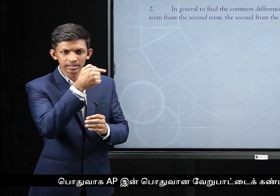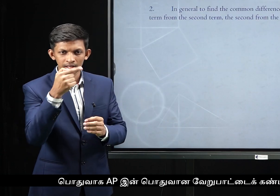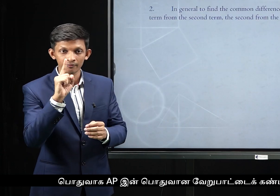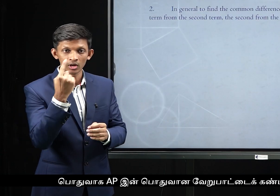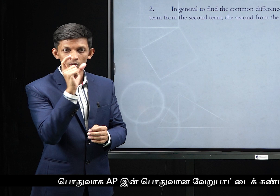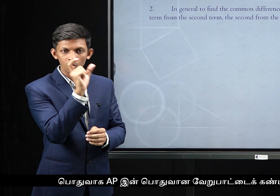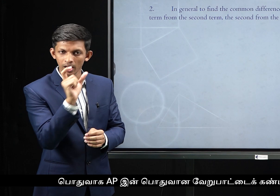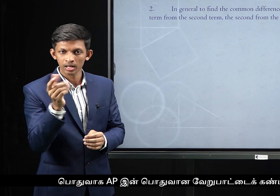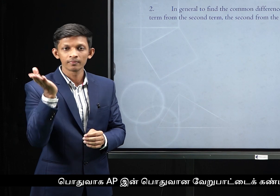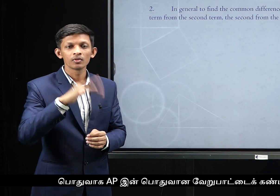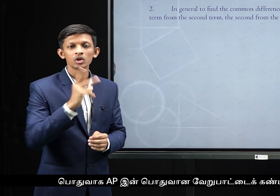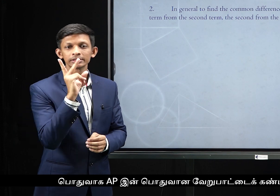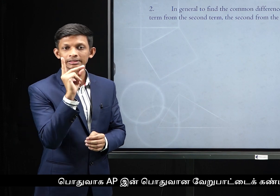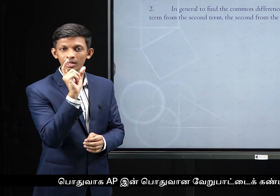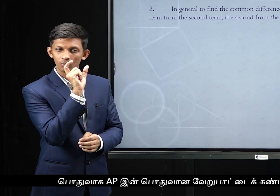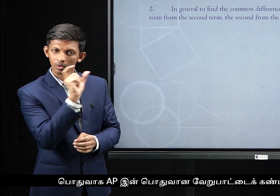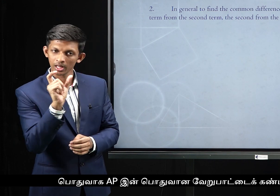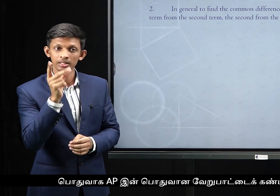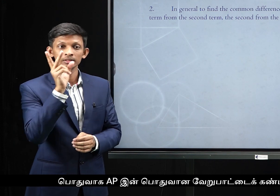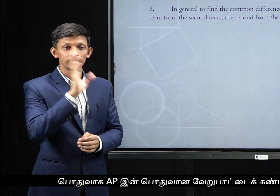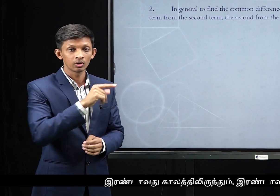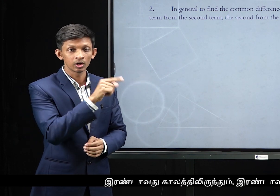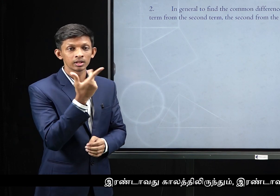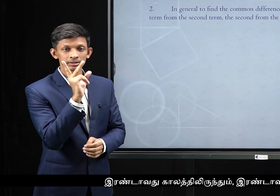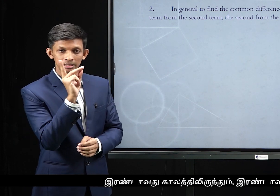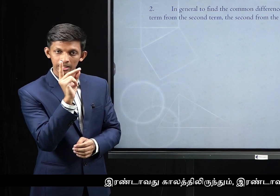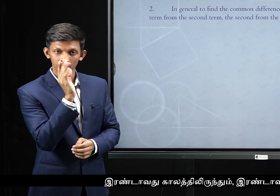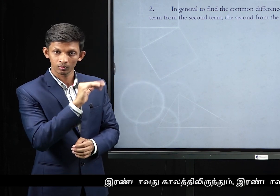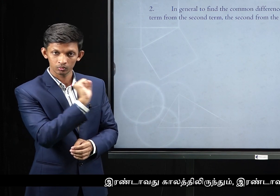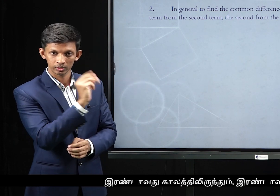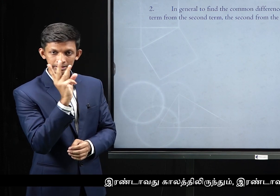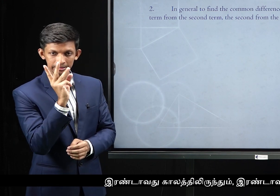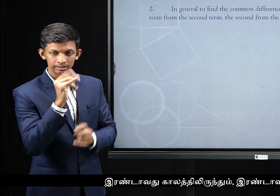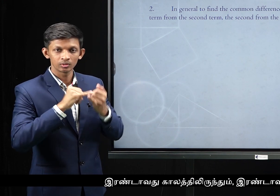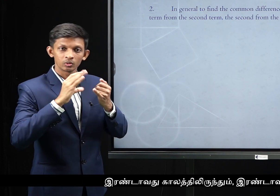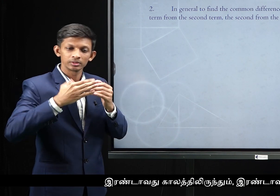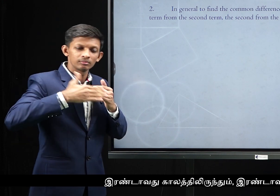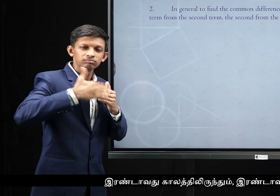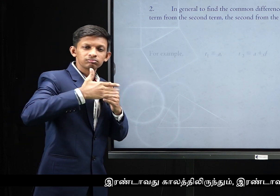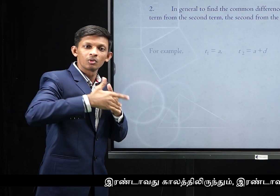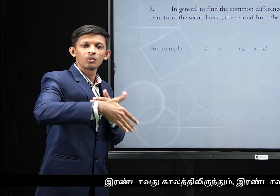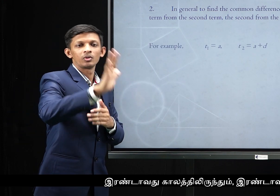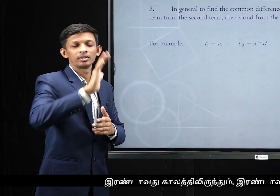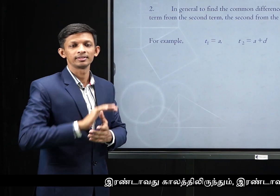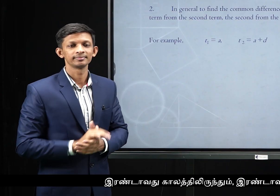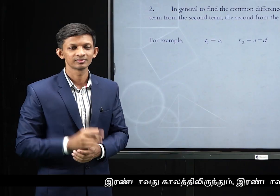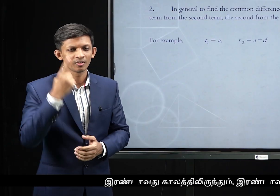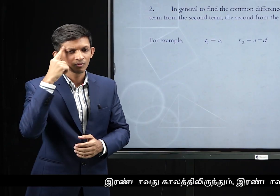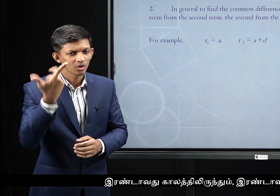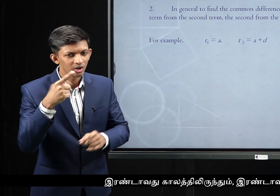வேறுபாடு கண்டறிய நாம் முதல் காலத்தை இரண்டாவது காலத்திலிருந்து, இரண்டாவது மூன்றாவது